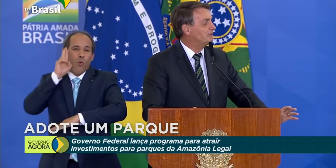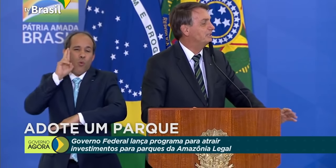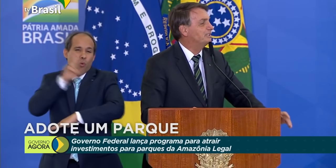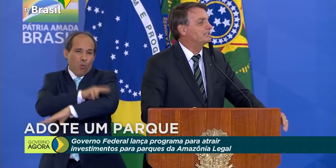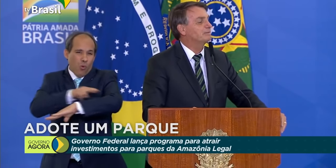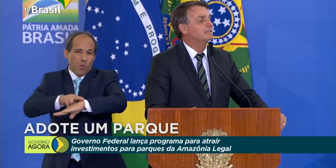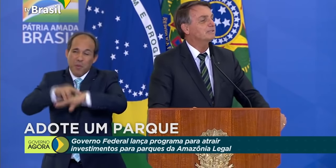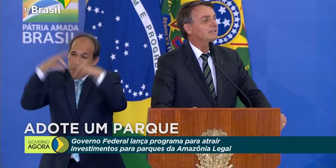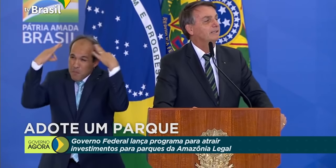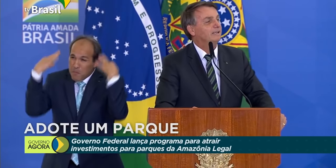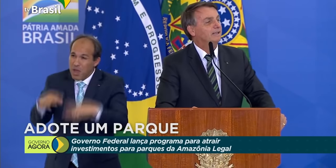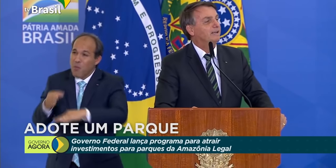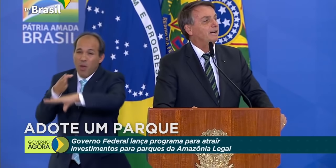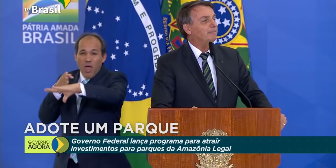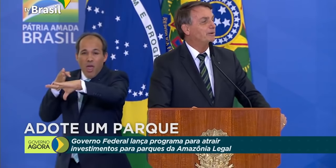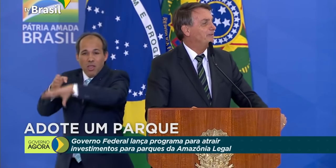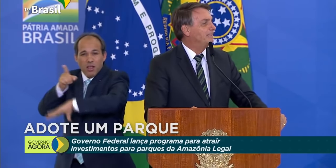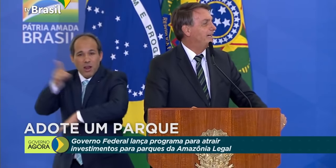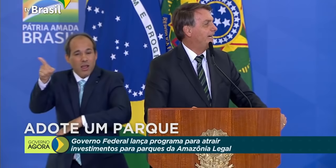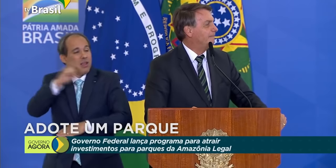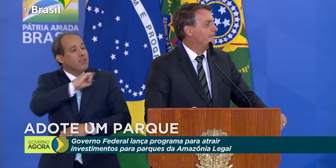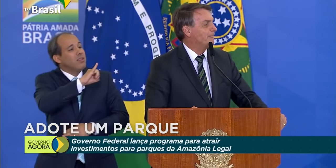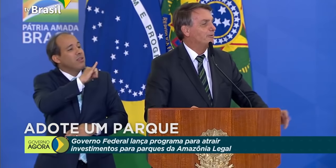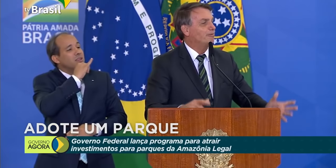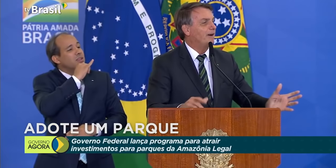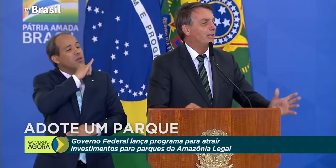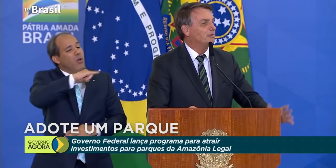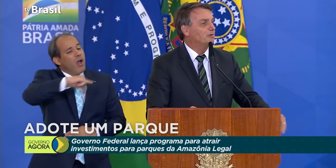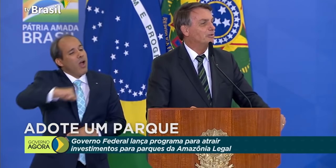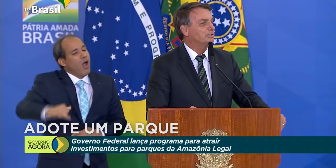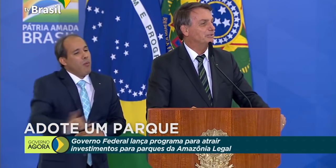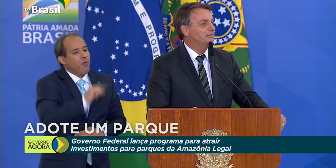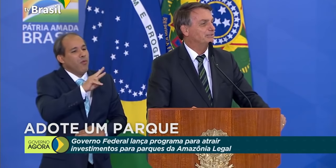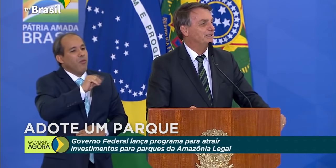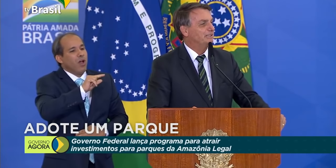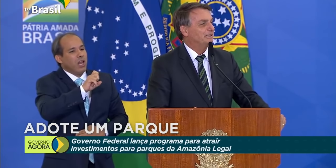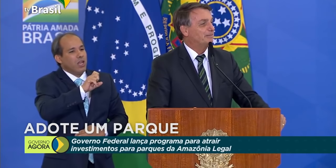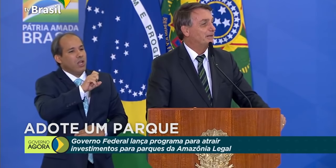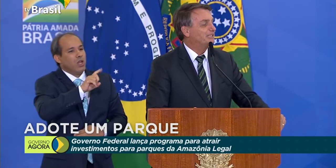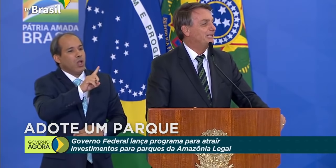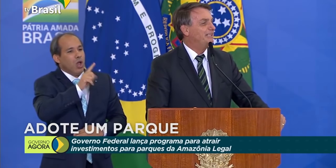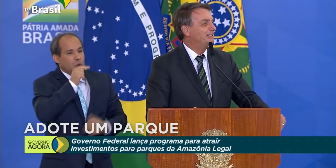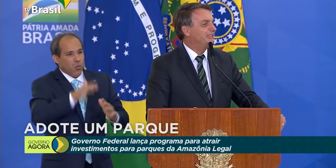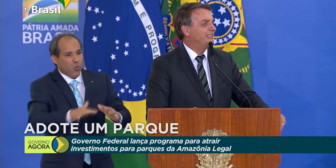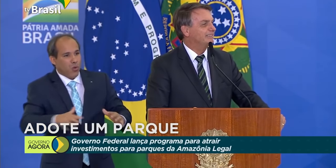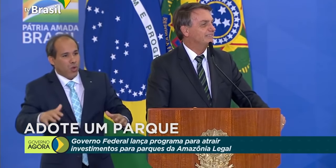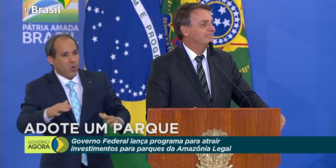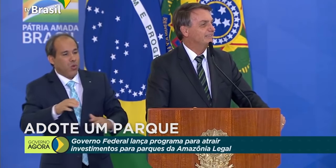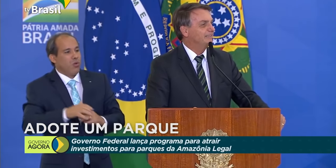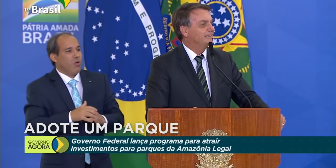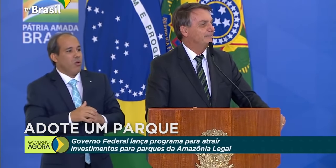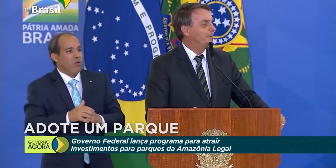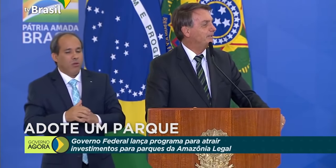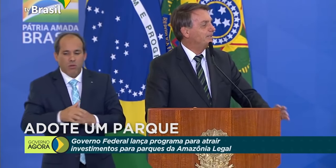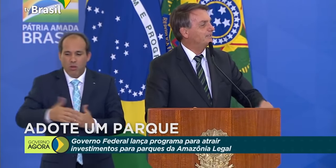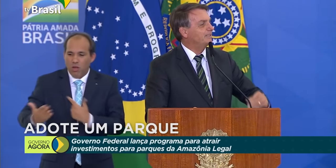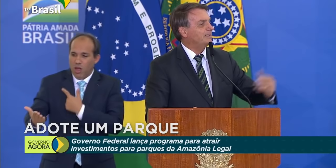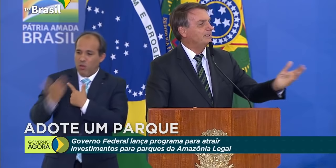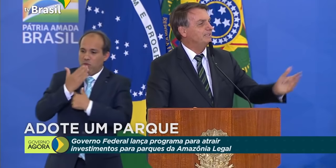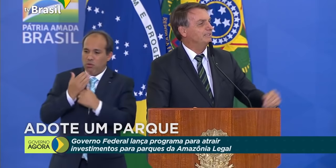imaginou se nós conseguíssemos aproveitar o Vale do Rio cotingo para gerar energia